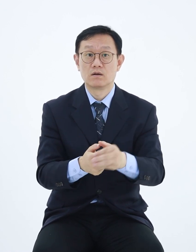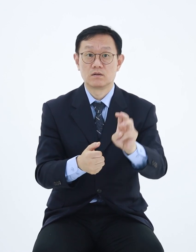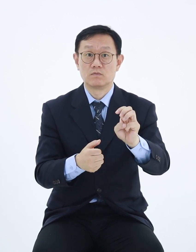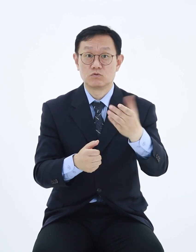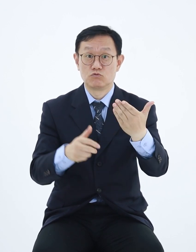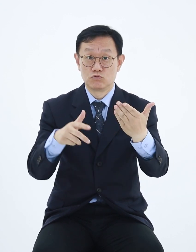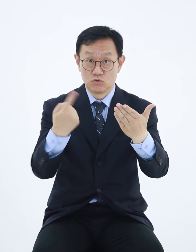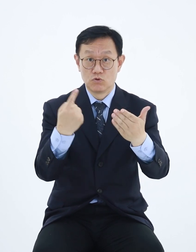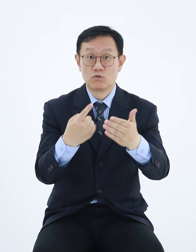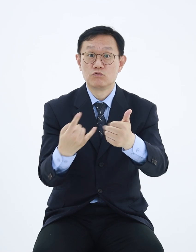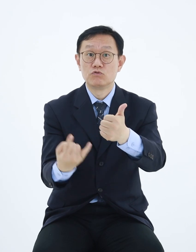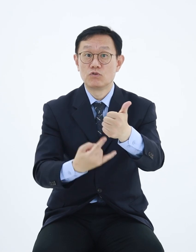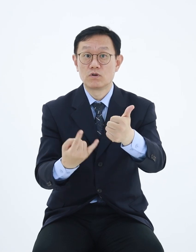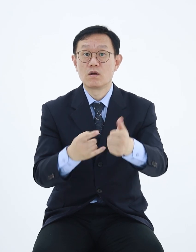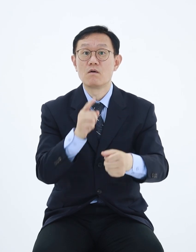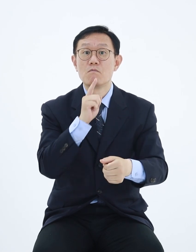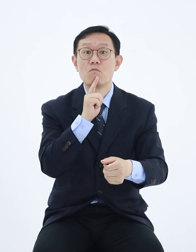제39조 위원회 보고서.